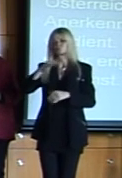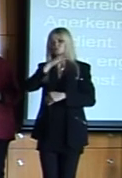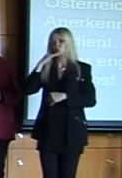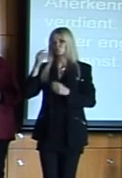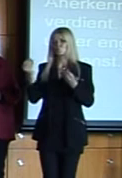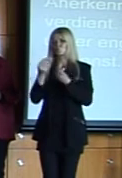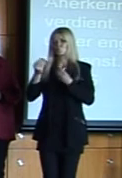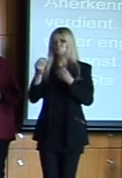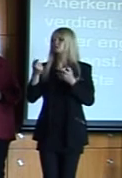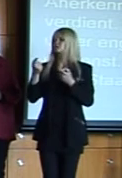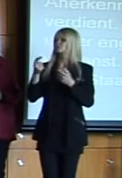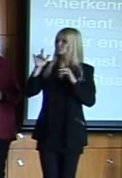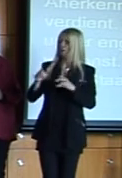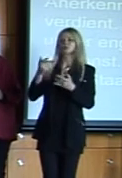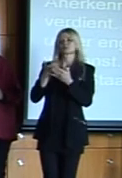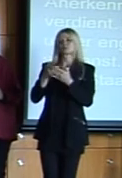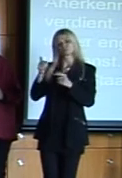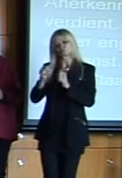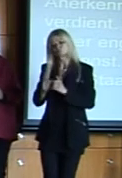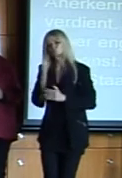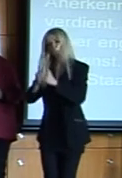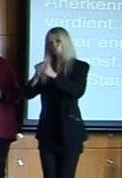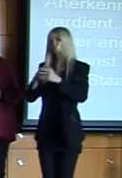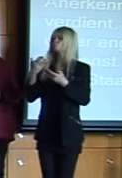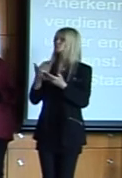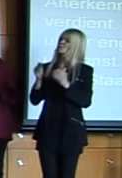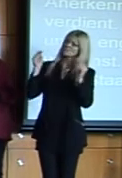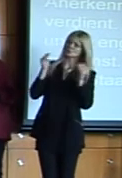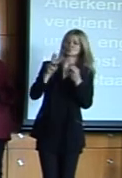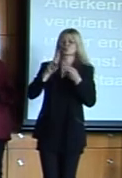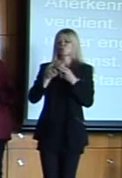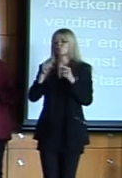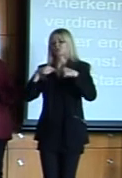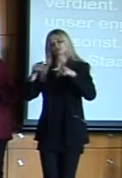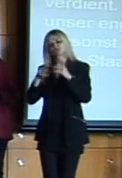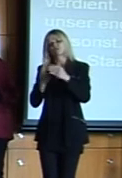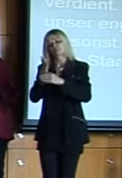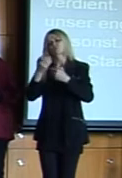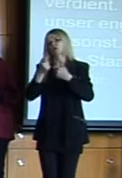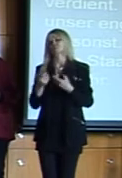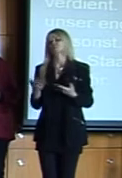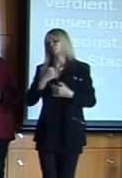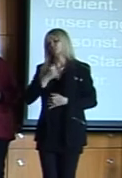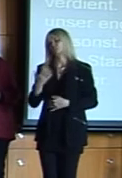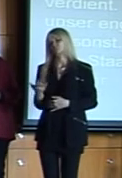zu helfen, persönliche, aber auch gesellschaftliche Barrieren zu überwinden. Danke.